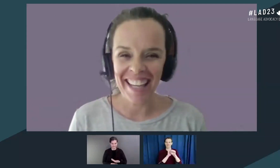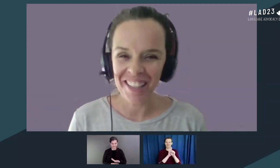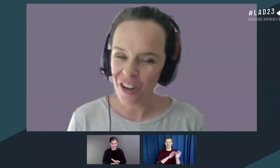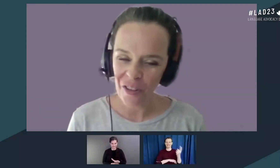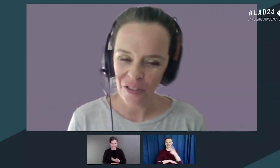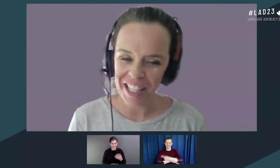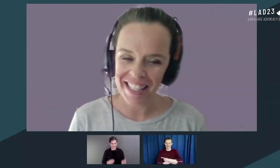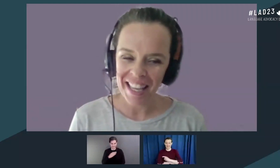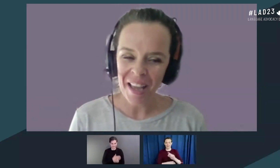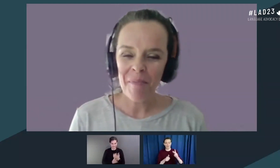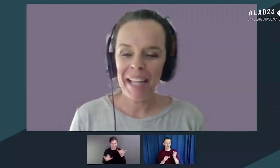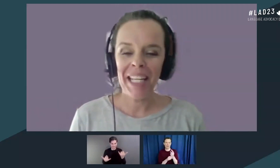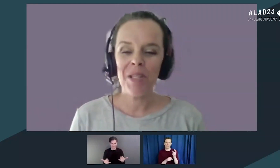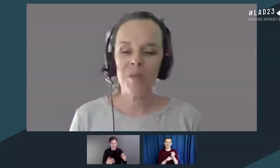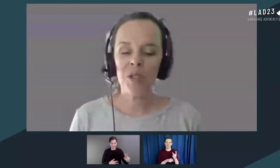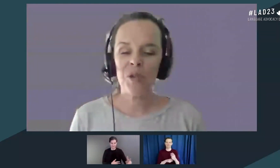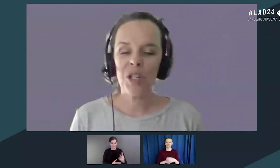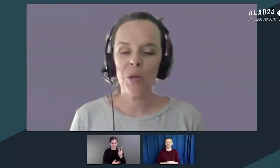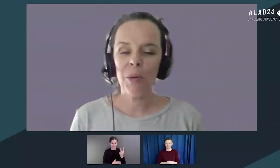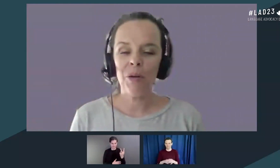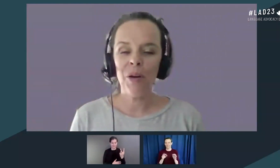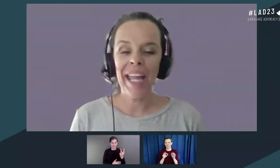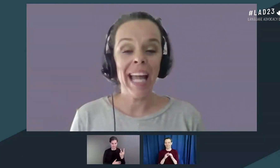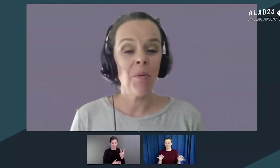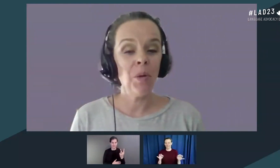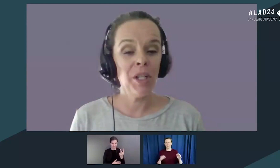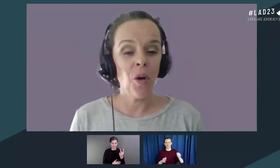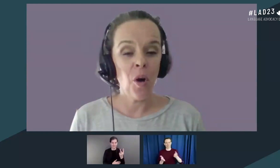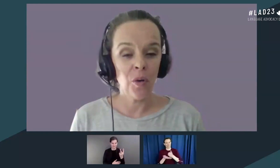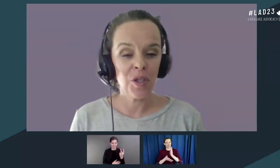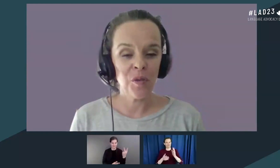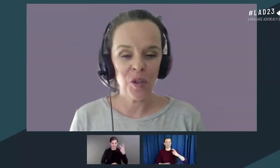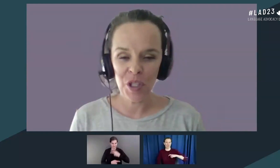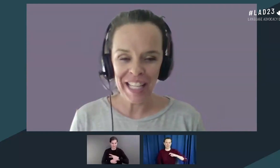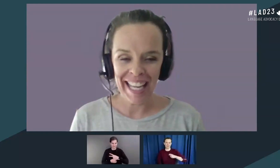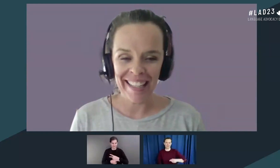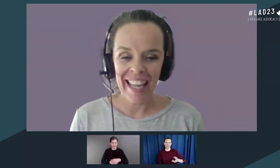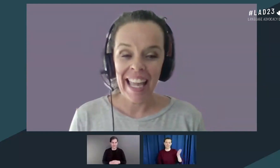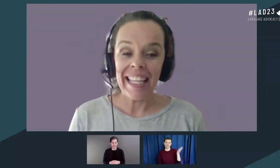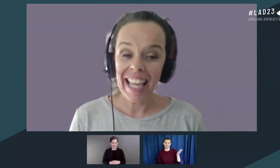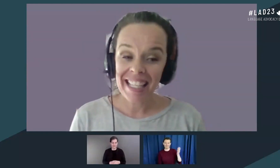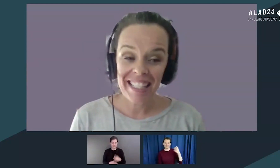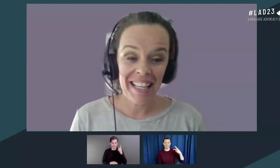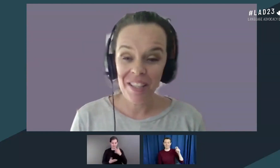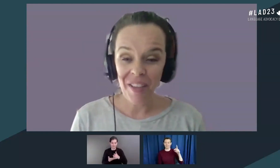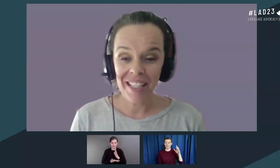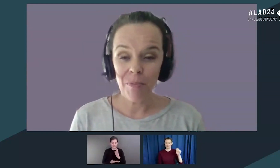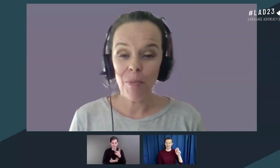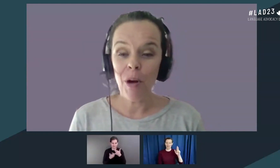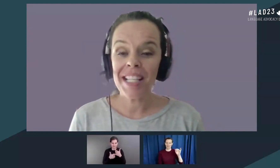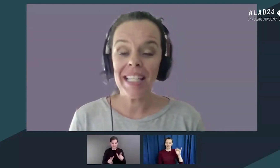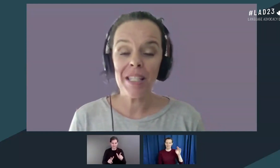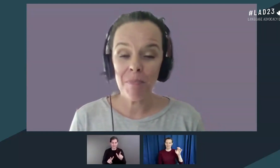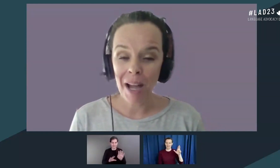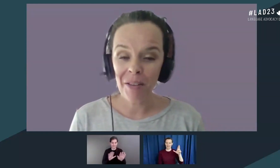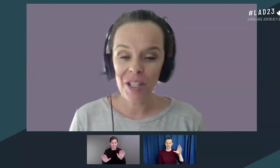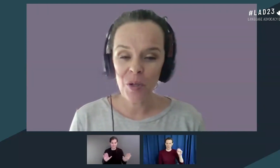Canada. Je m'appelle Patricia Ribeiro et je serai votre hôte d'aujourd'hui. L'événement d'hier nous apportait